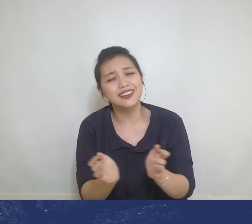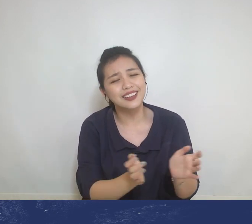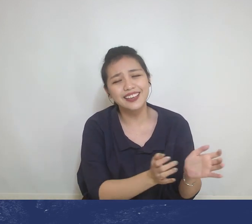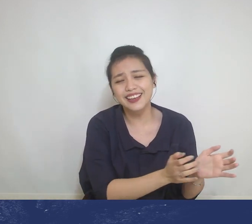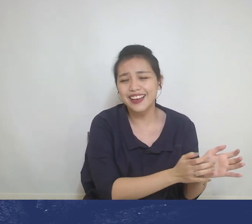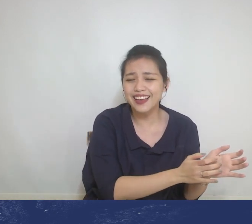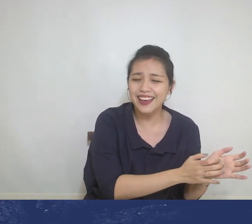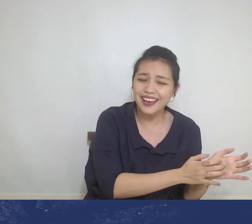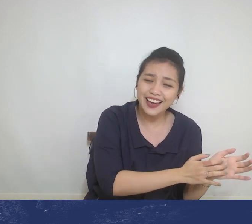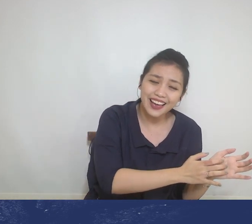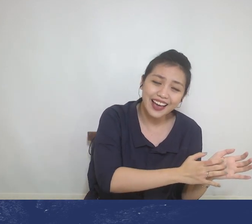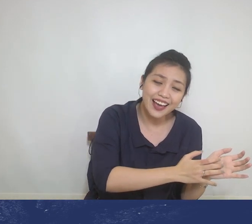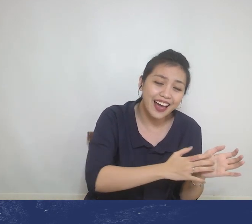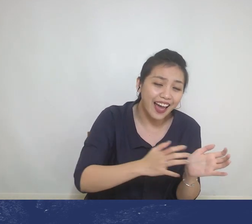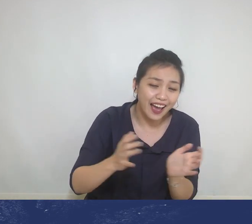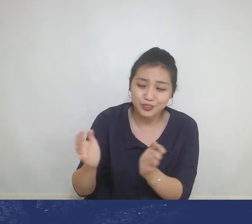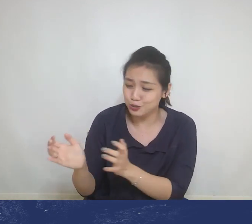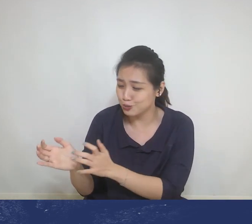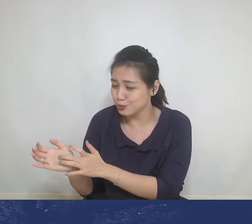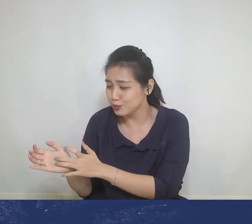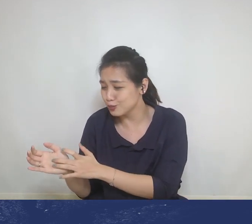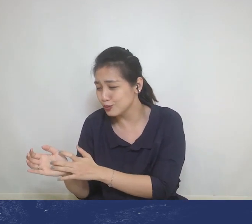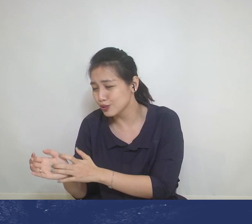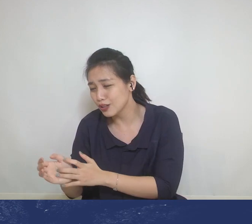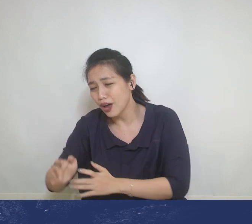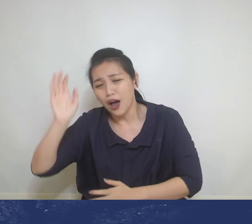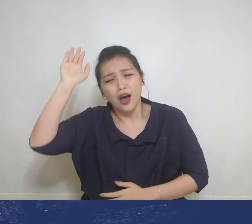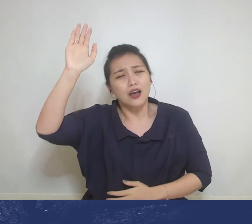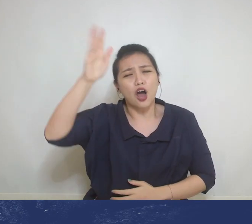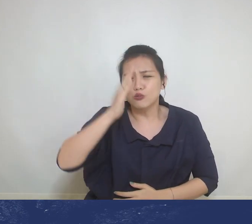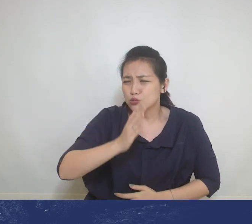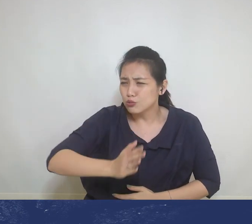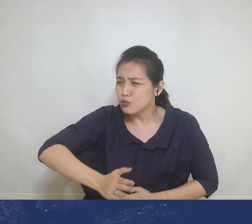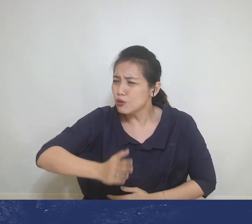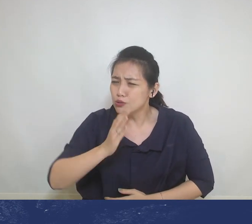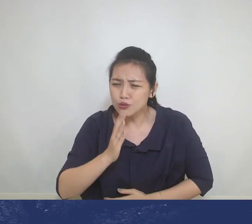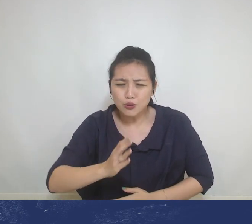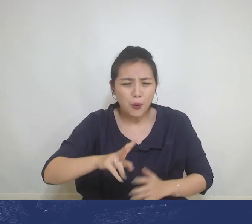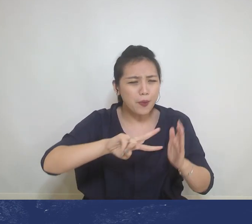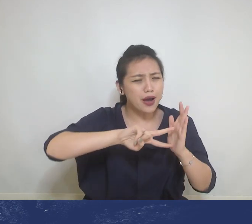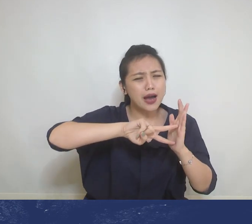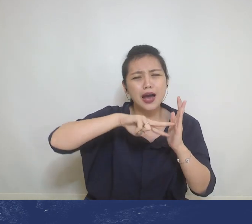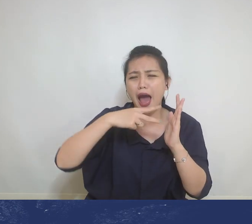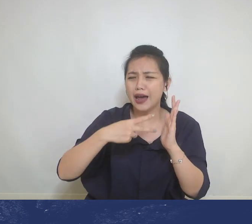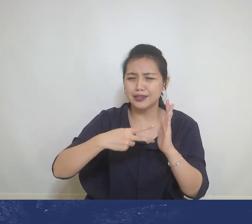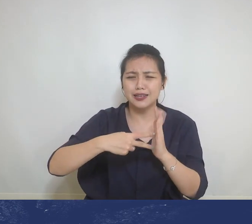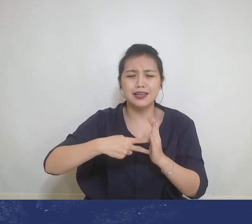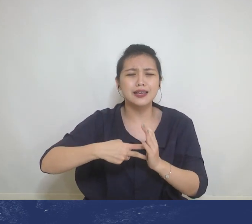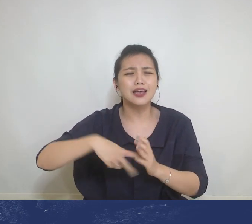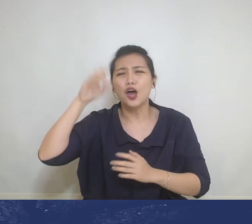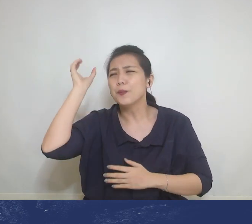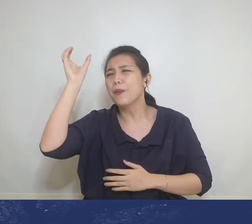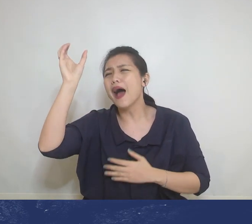Yesus, Yesus, nama yang ajaib. Kau nama di atas segala nama Tuhan. Kau Allah penyembuh kami Tuhan, Kau